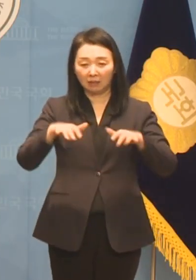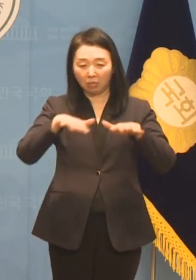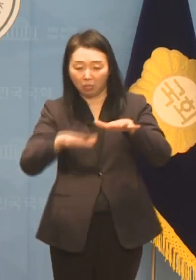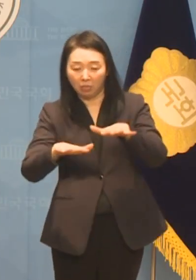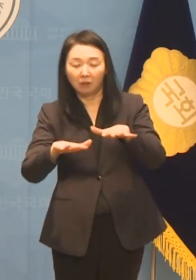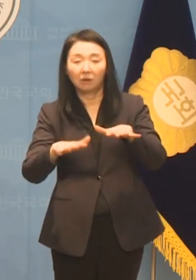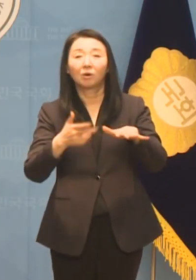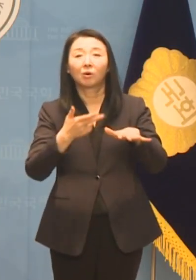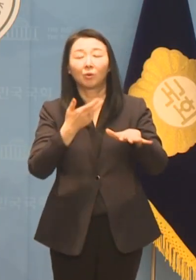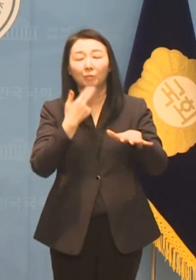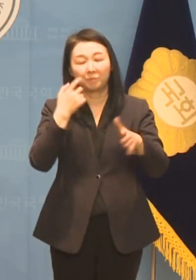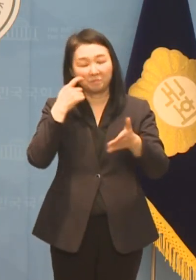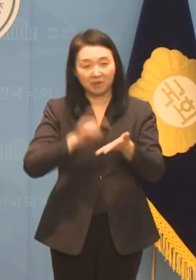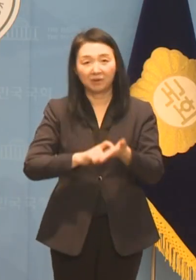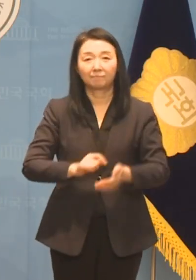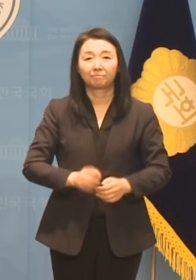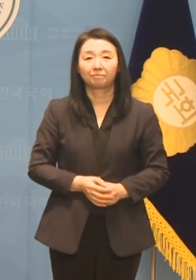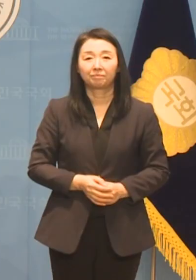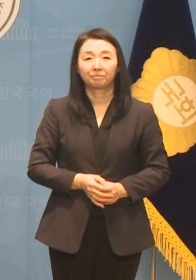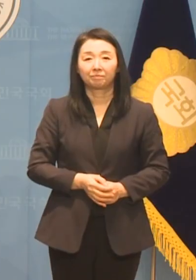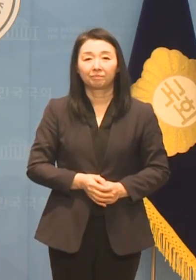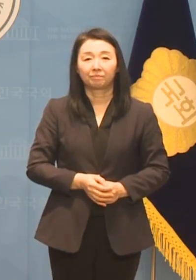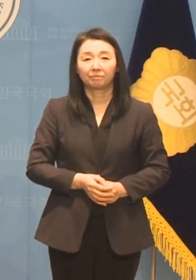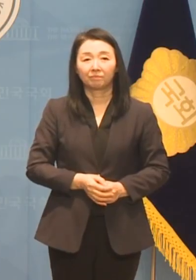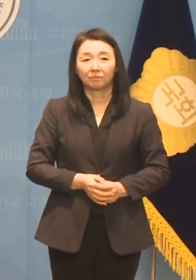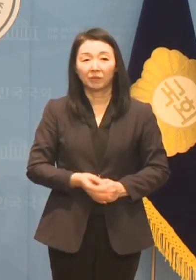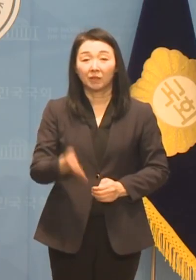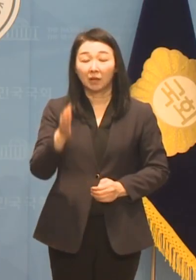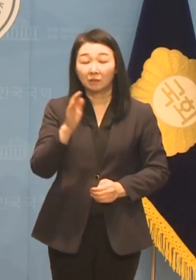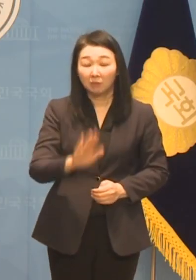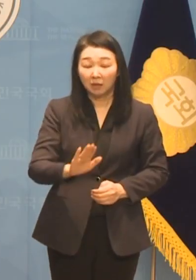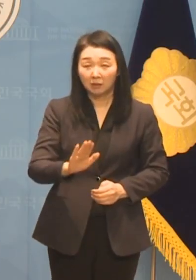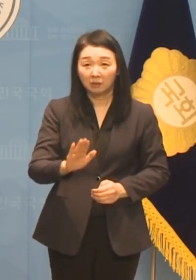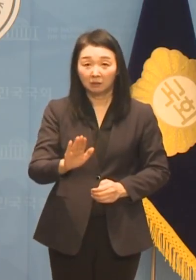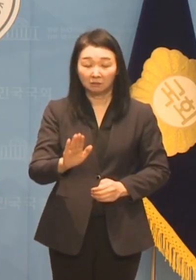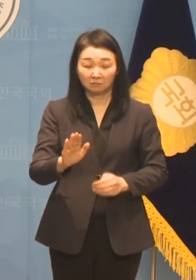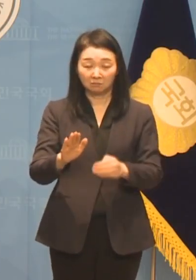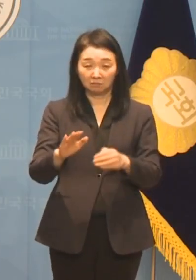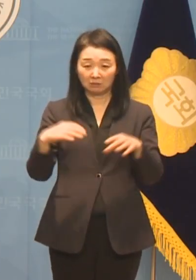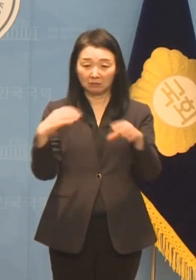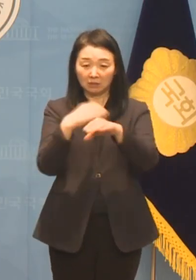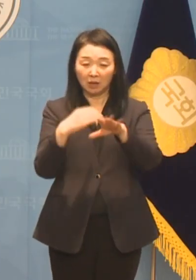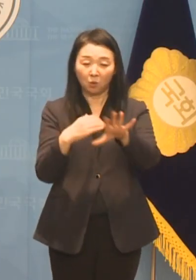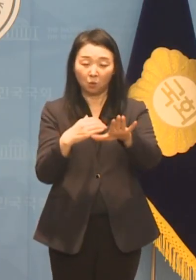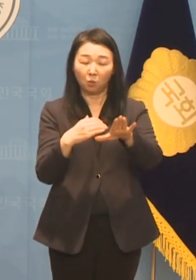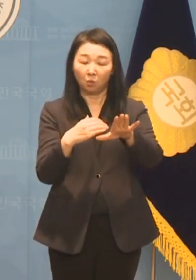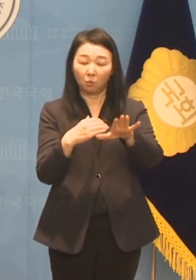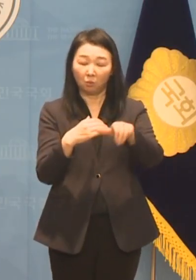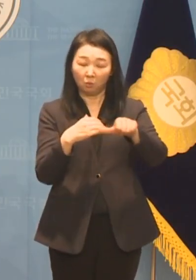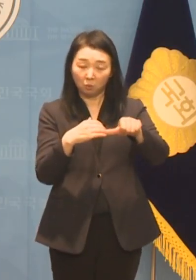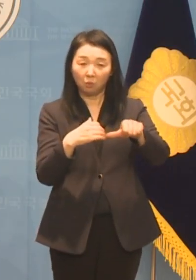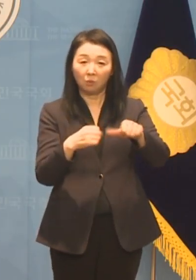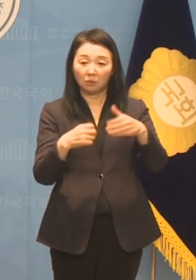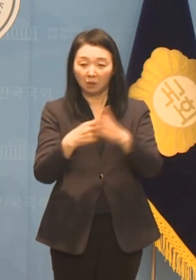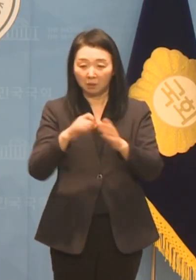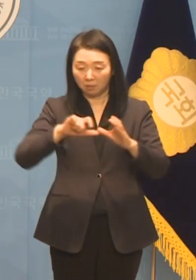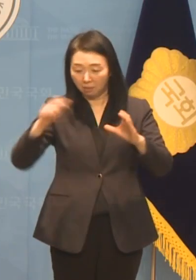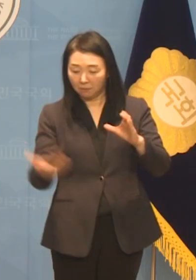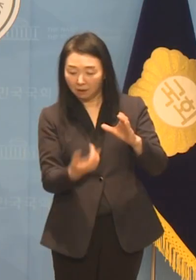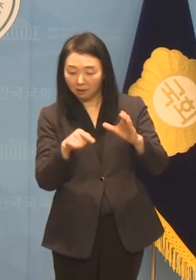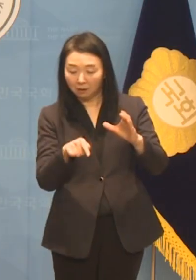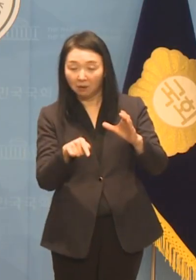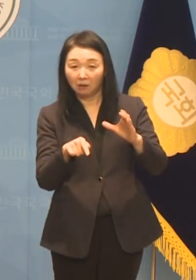발견되지 않았다고 했습니다. 그런데 6차선 도로 한복판에서 말도 안 되는 규모의 싱크홀 사고가